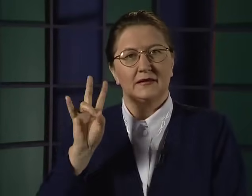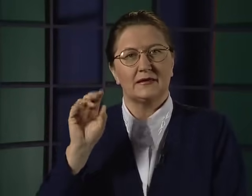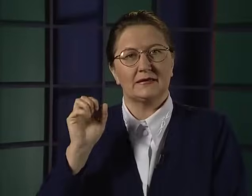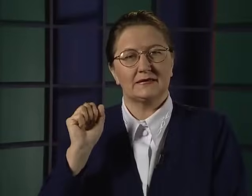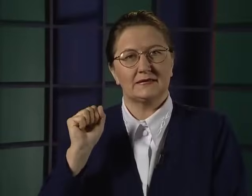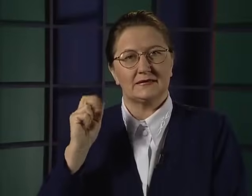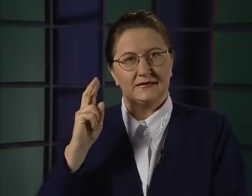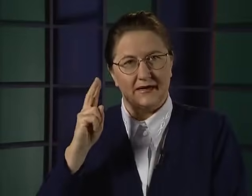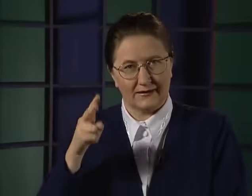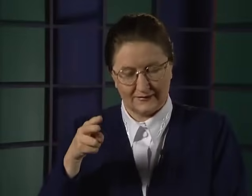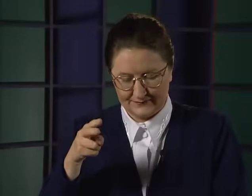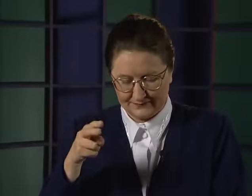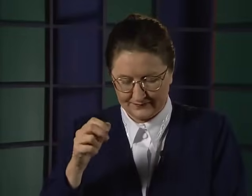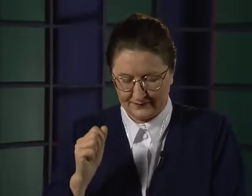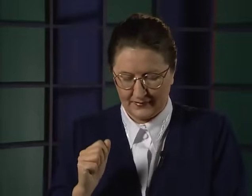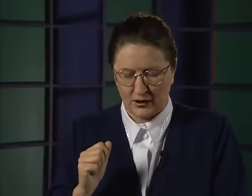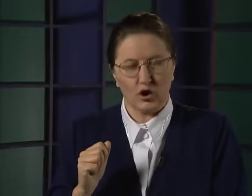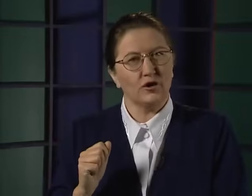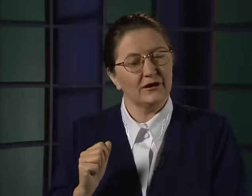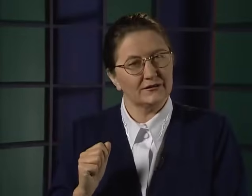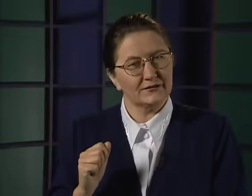Знак. Конец.